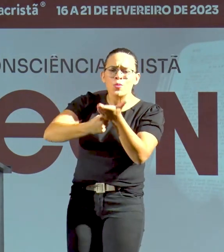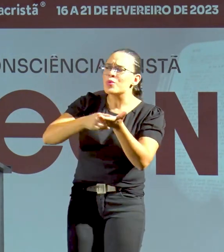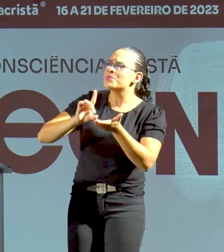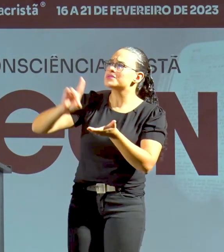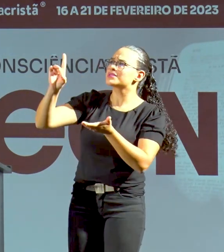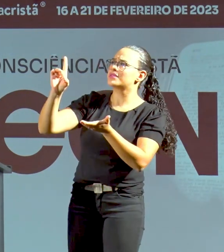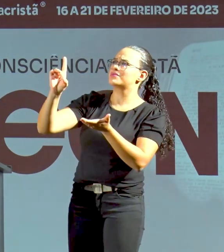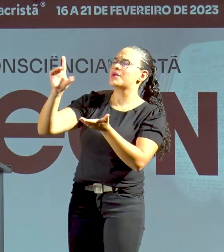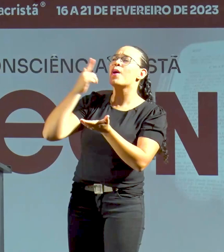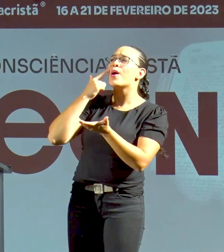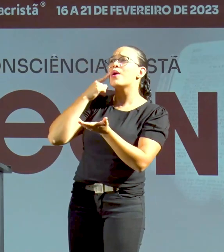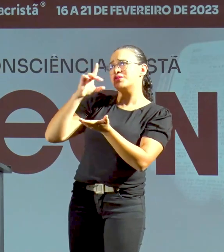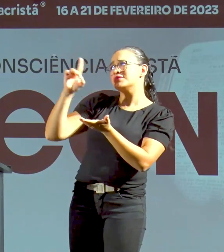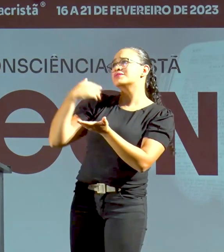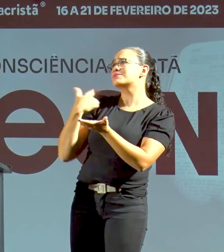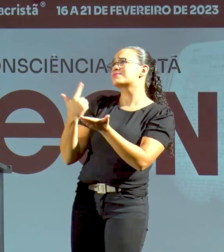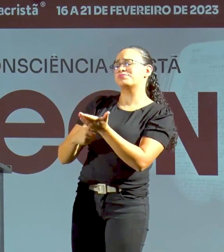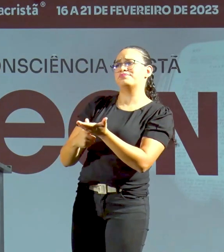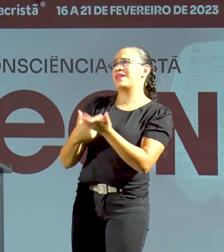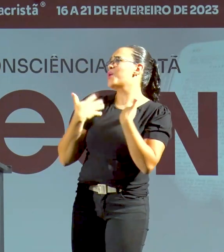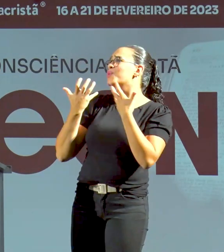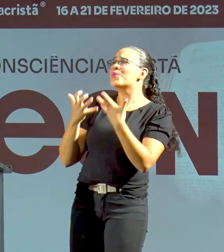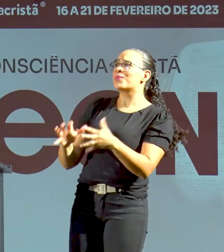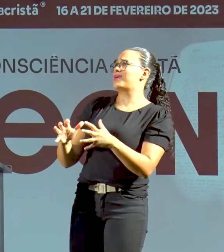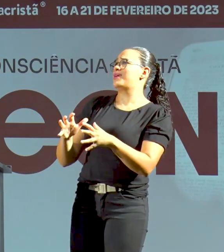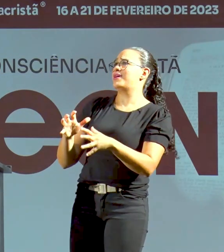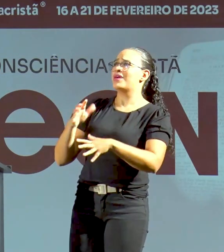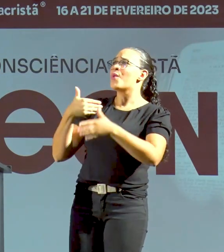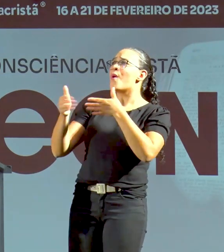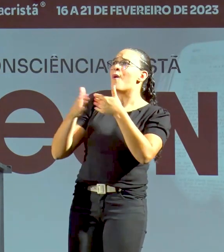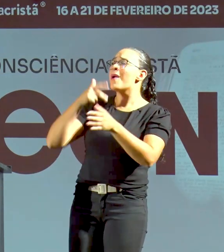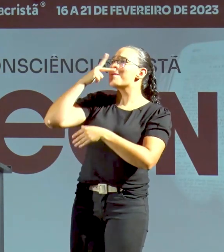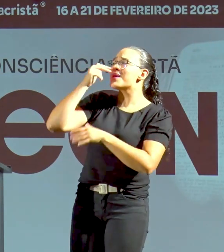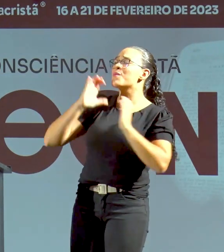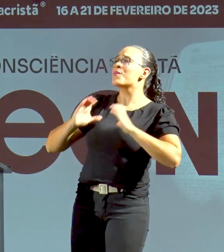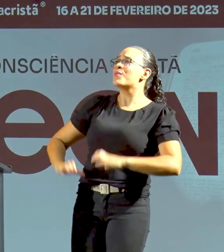compromisso fala senhor eu não quero ser como Órfã